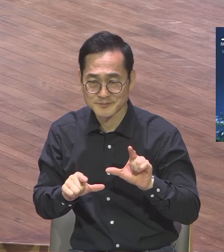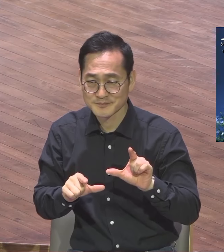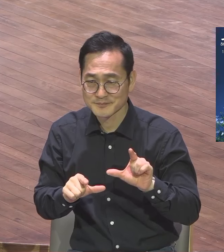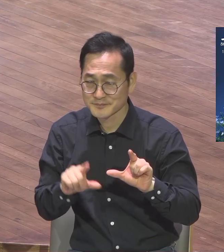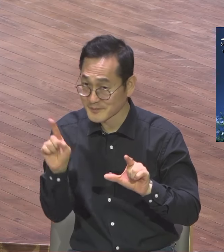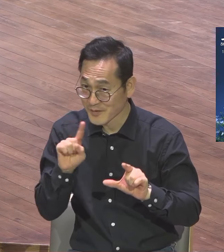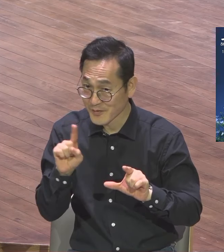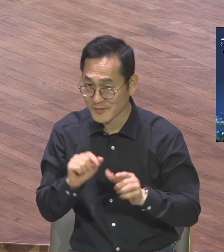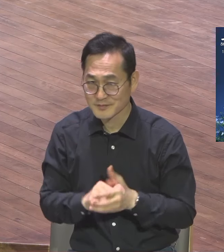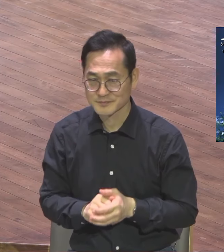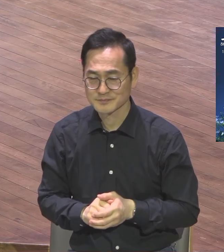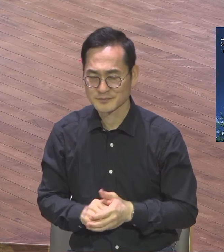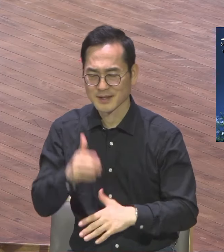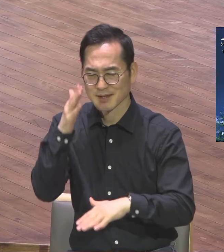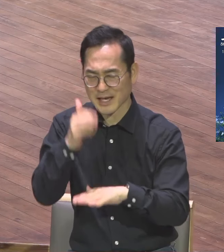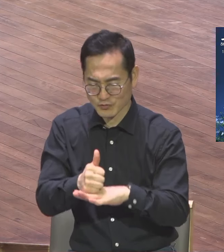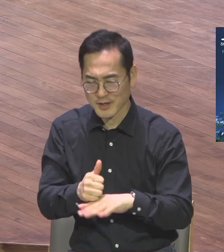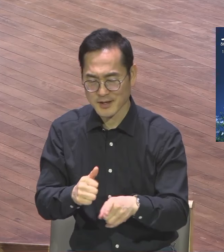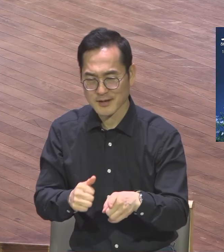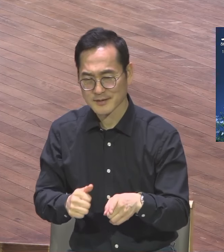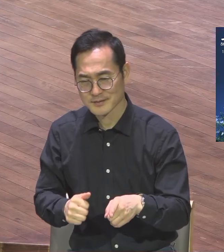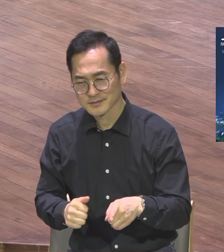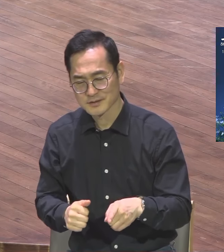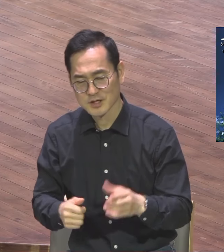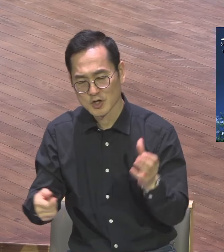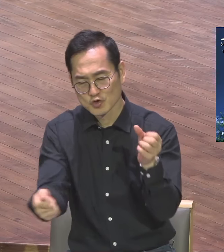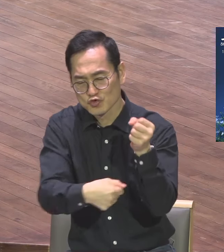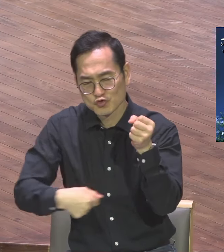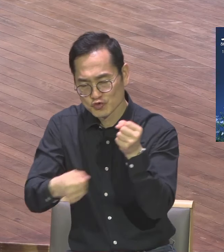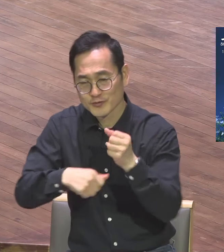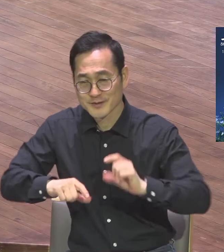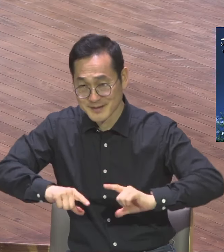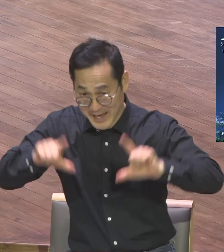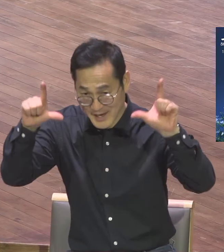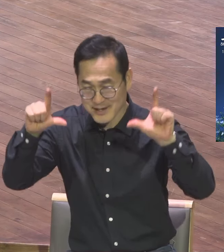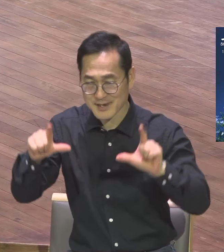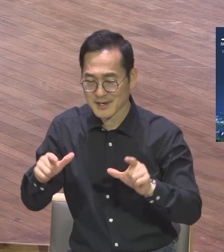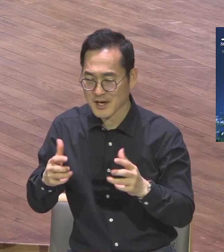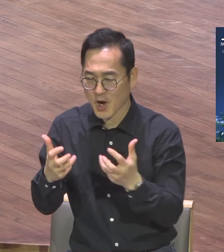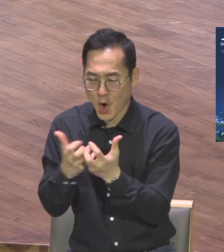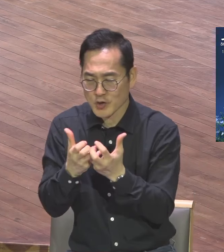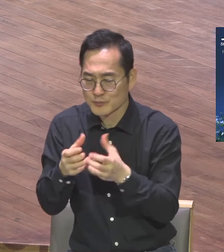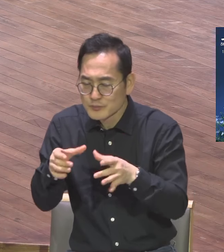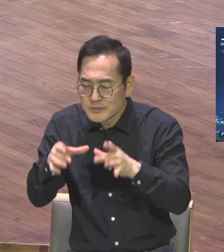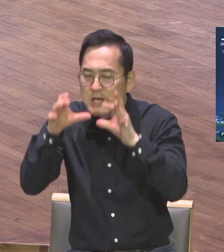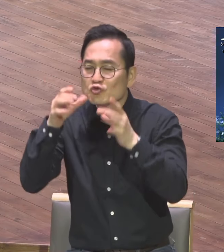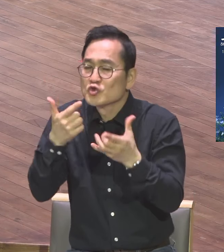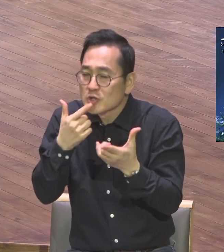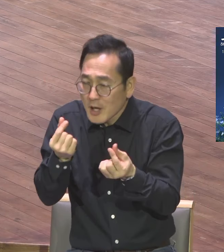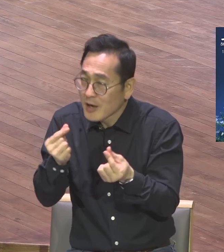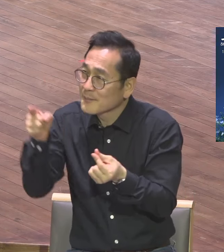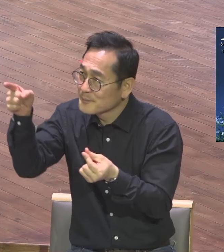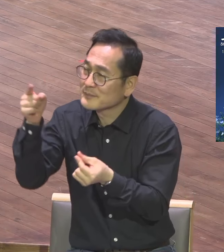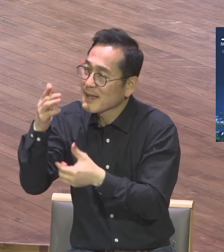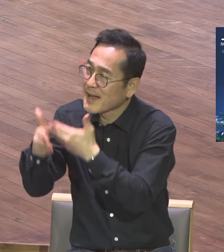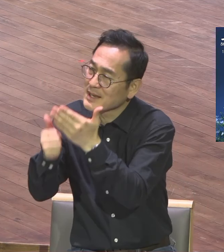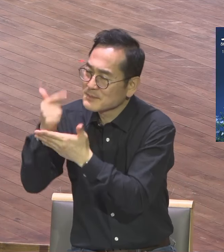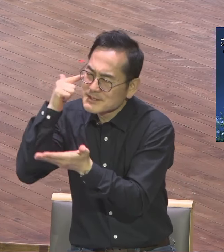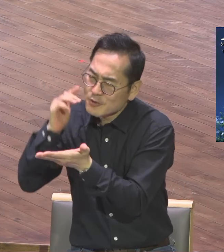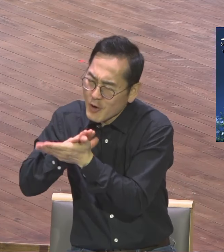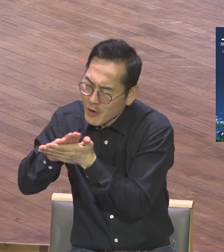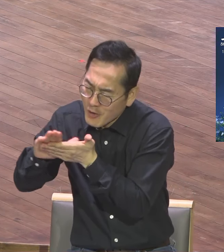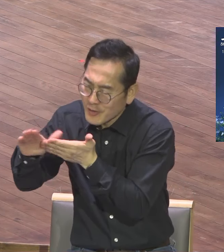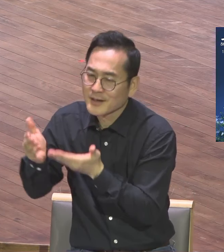추수하는 날에 얼음 냉수 같이 주인의 마음을 시원하게 하는 자, 자, 우리 인생의 주인 대신 하나님의